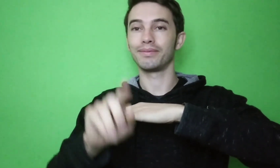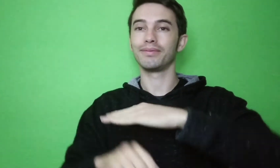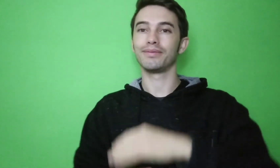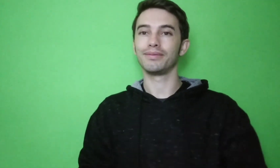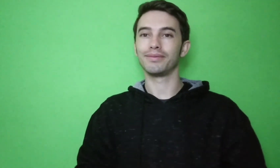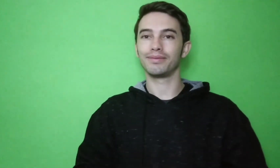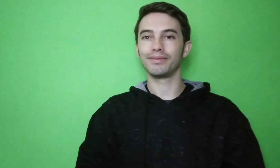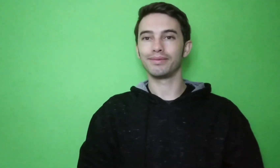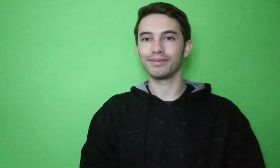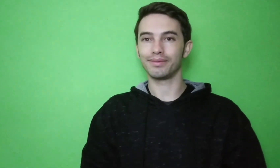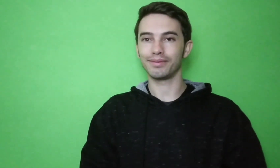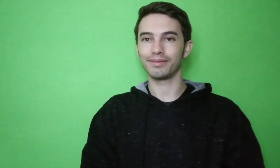internet por exemplo